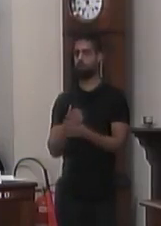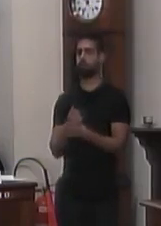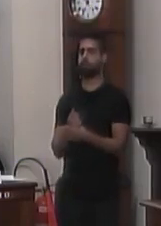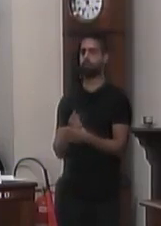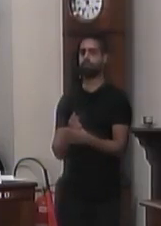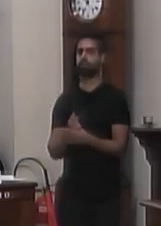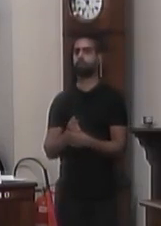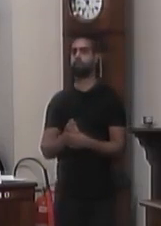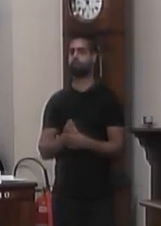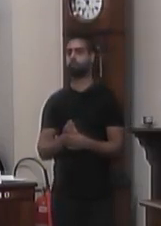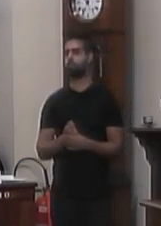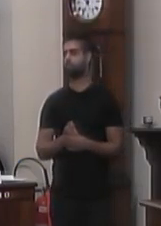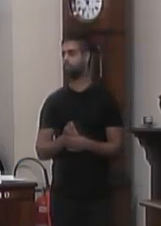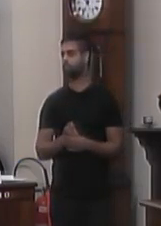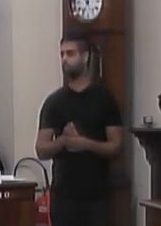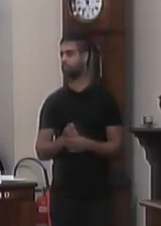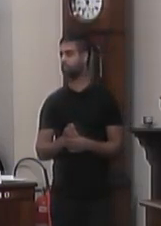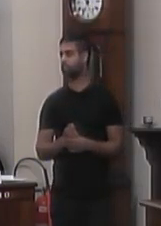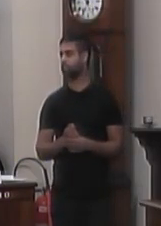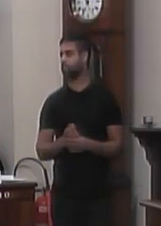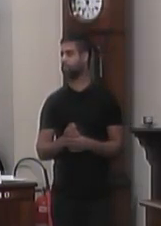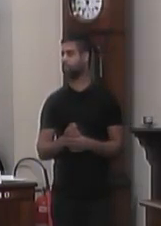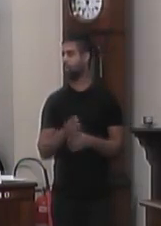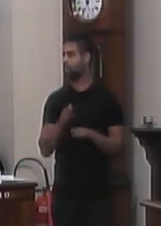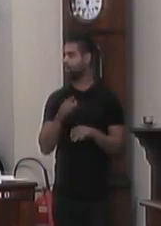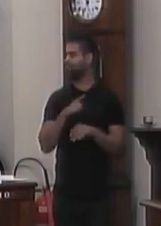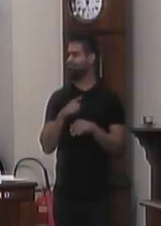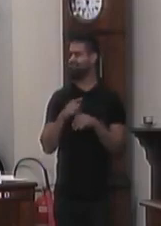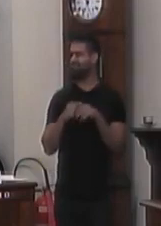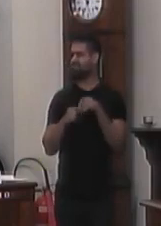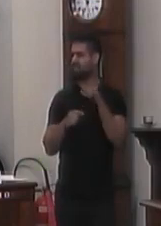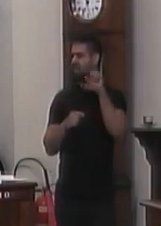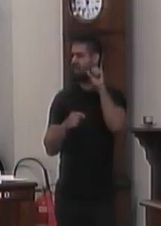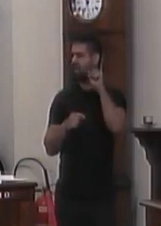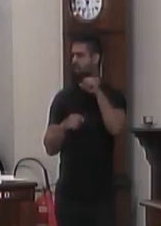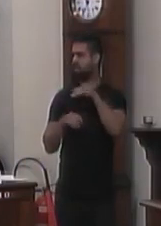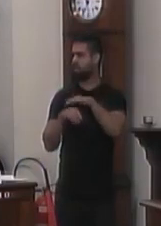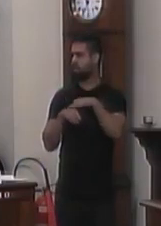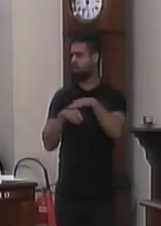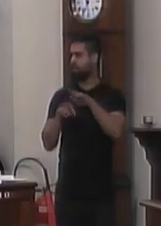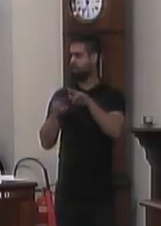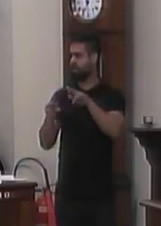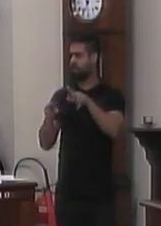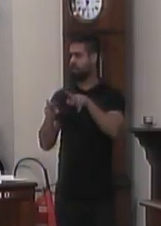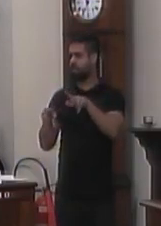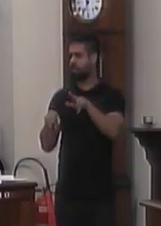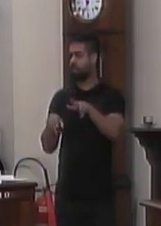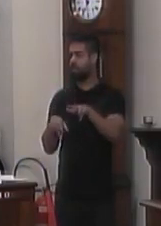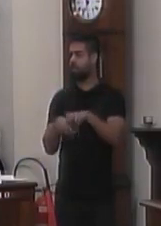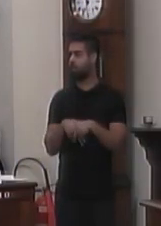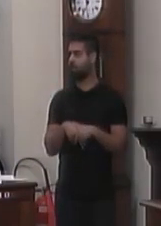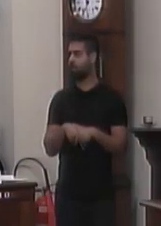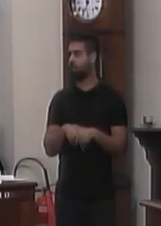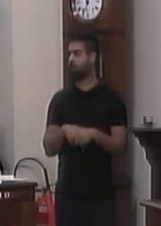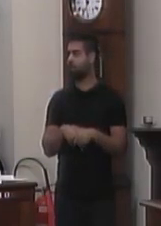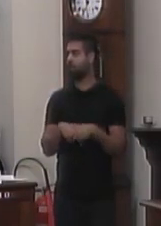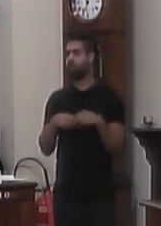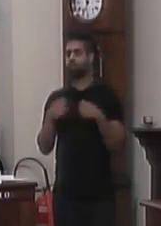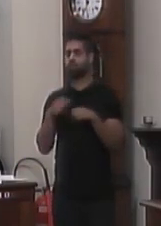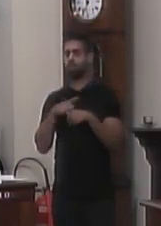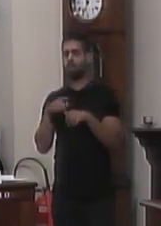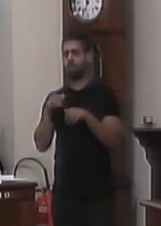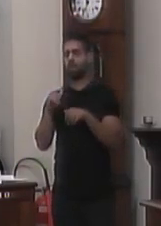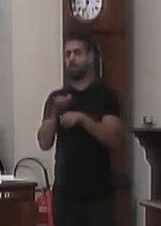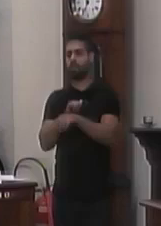Mas eu escuto várias conversas e, por exemplo, nós temos que adequar algumas